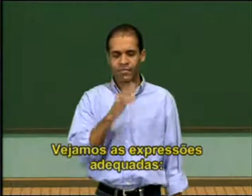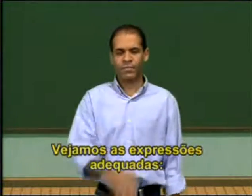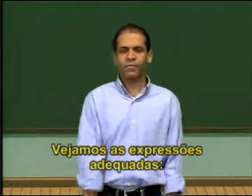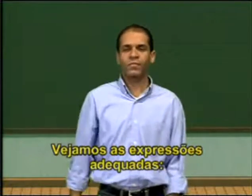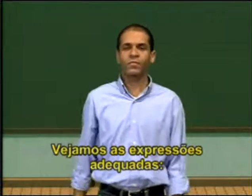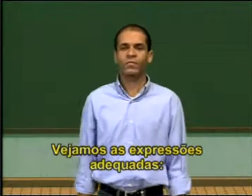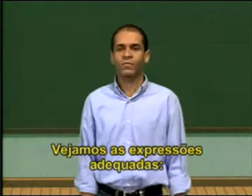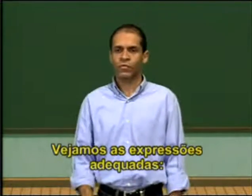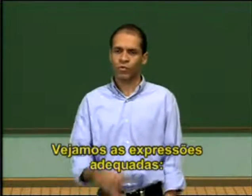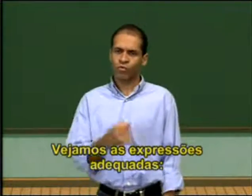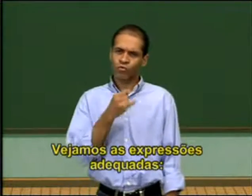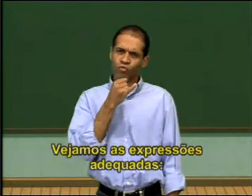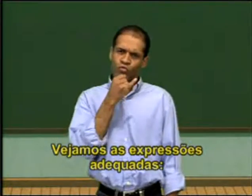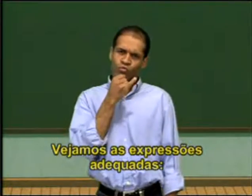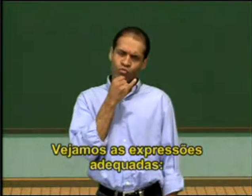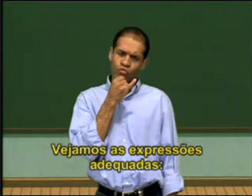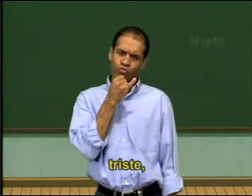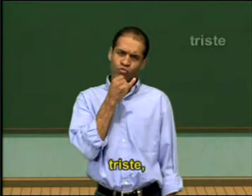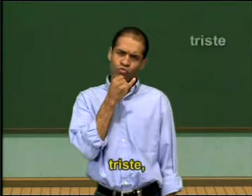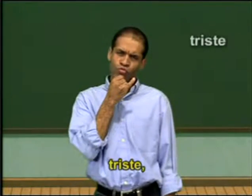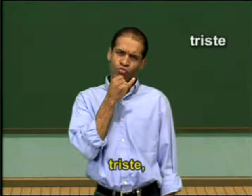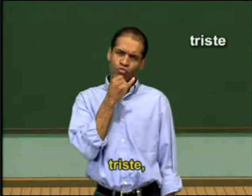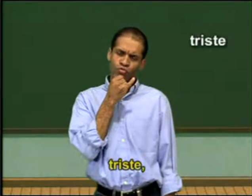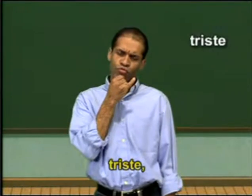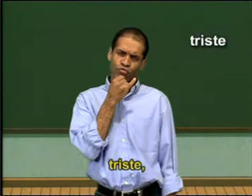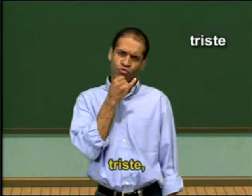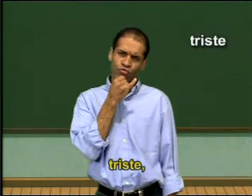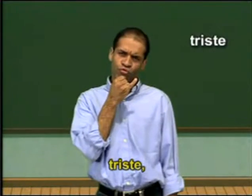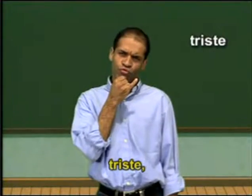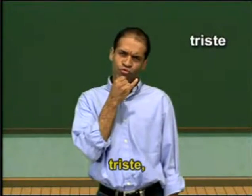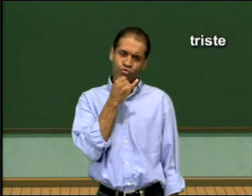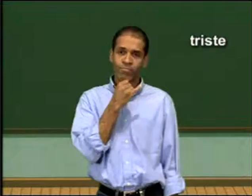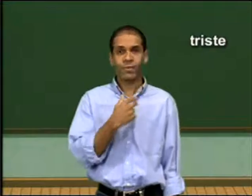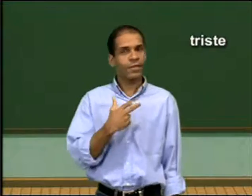Vejamos as expressões adequadas. Triste.